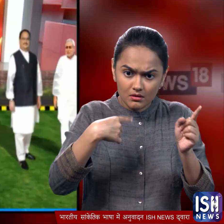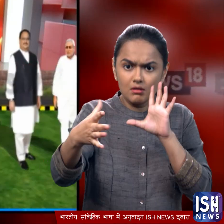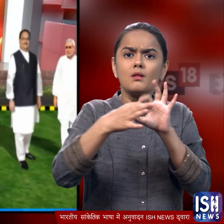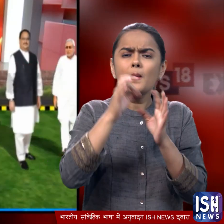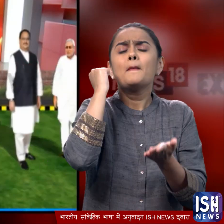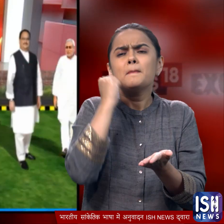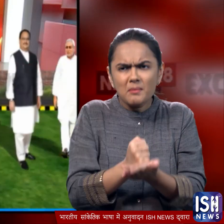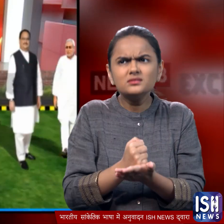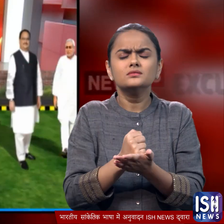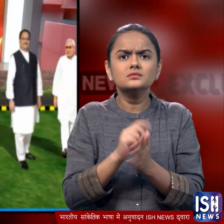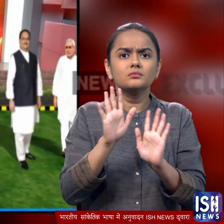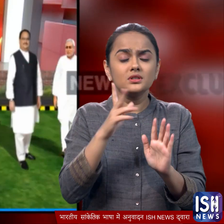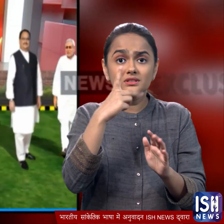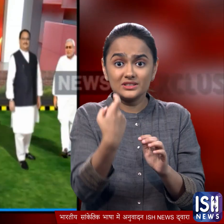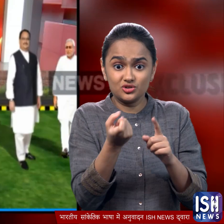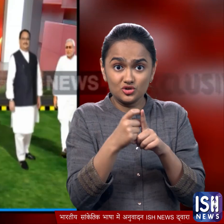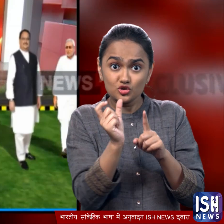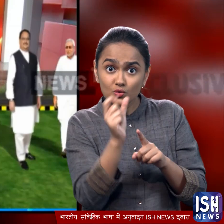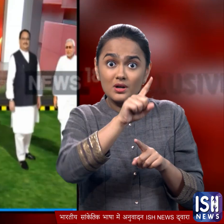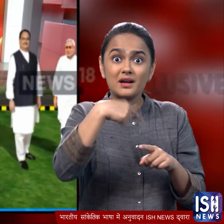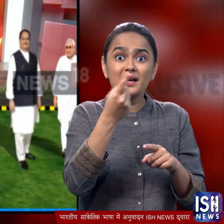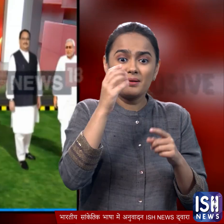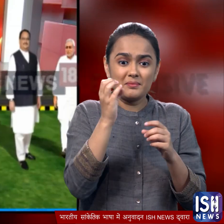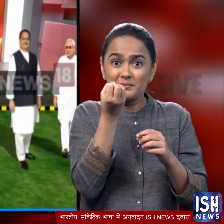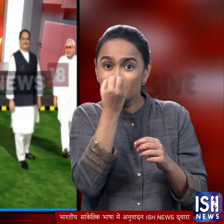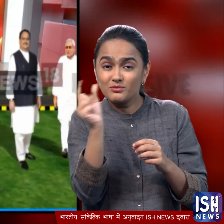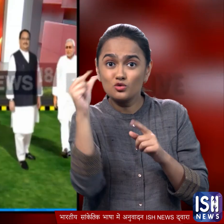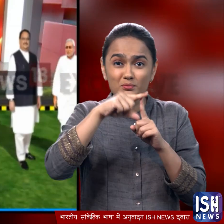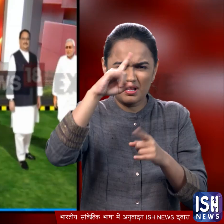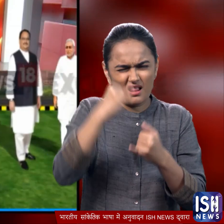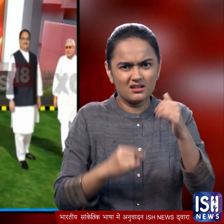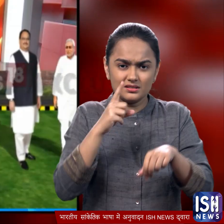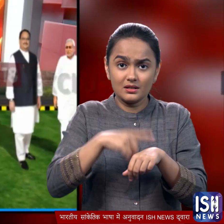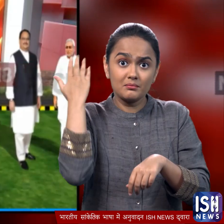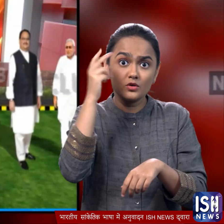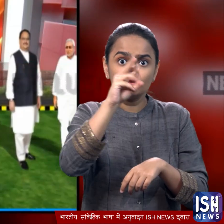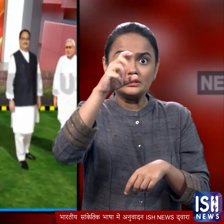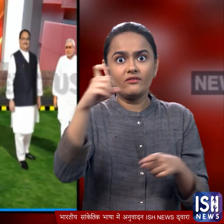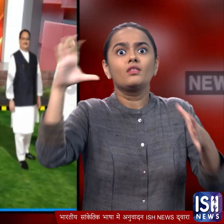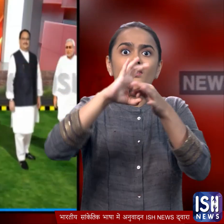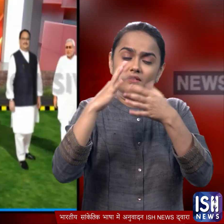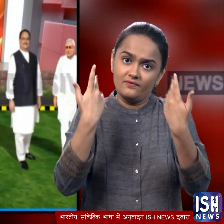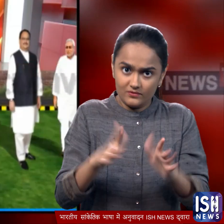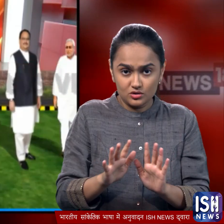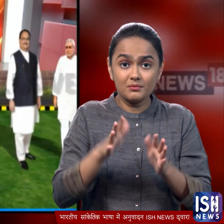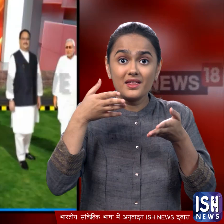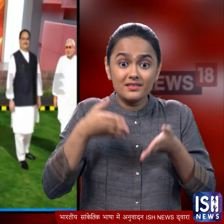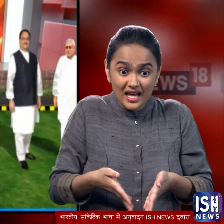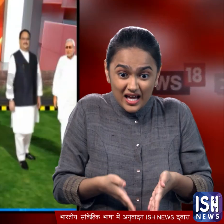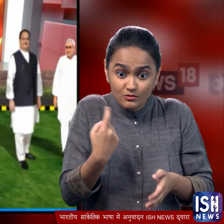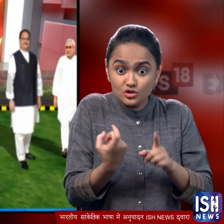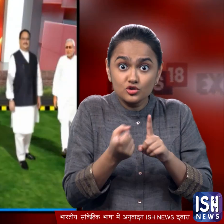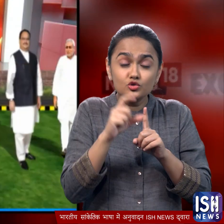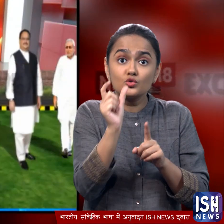पर गठबंधन होना चाहिए। जेडीयू और बीजेपी के बीच यूपी में आखिरी बार चुनावी गठबंधन 2007 में हुआ था और इस